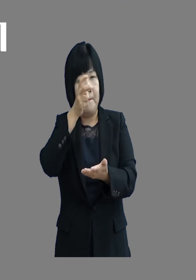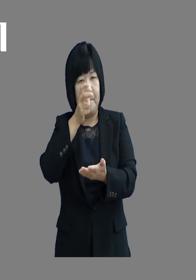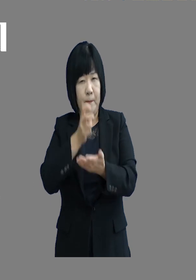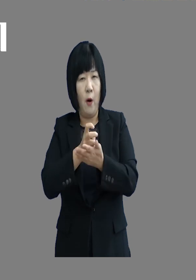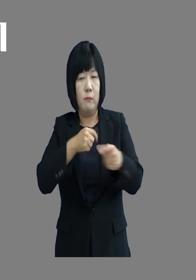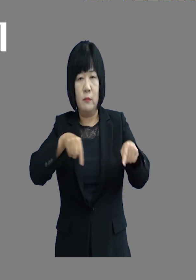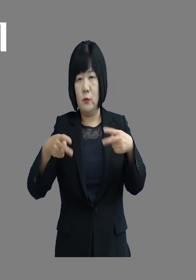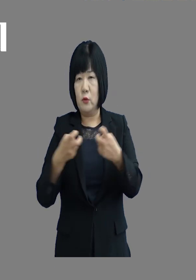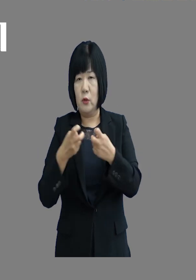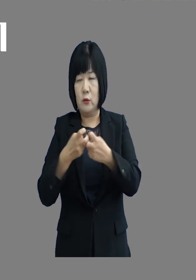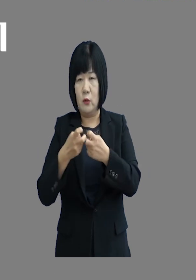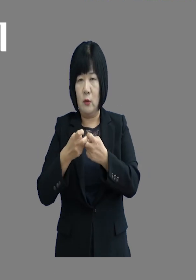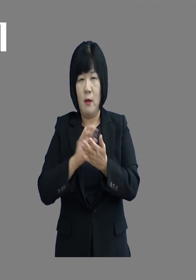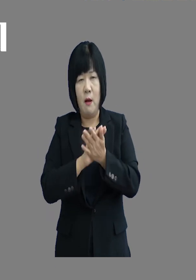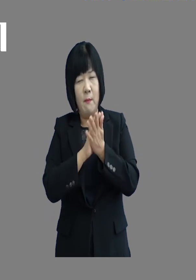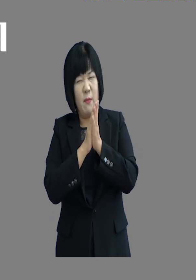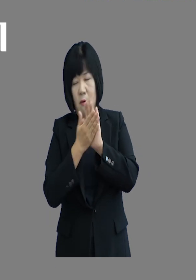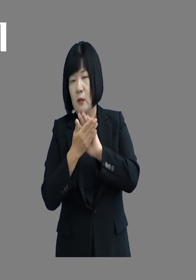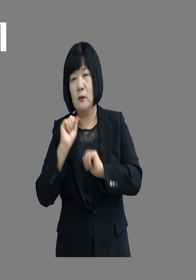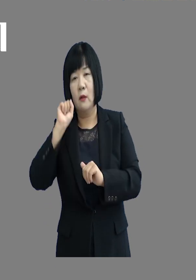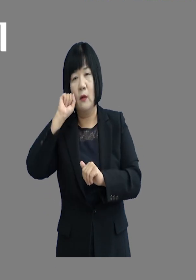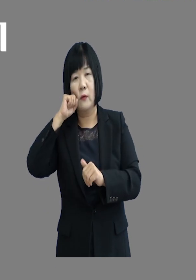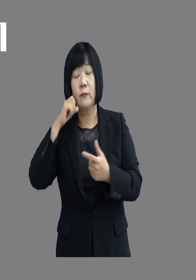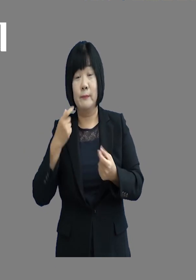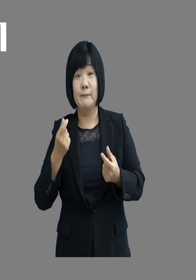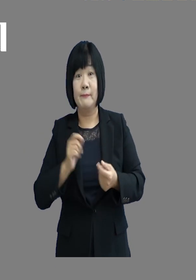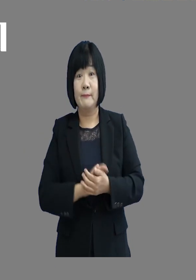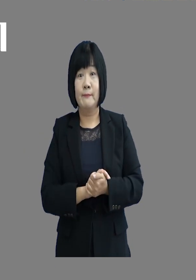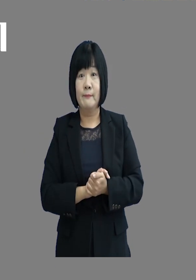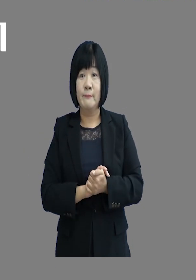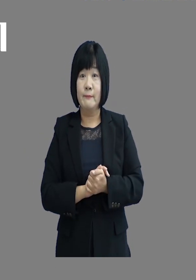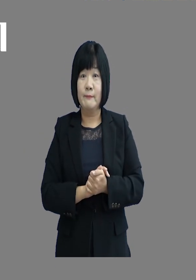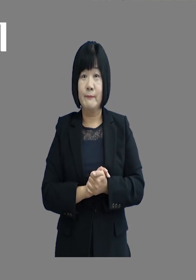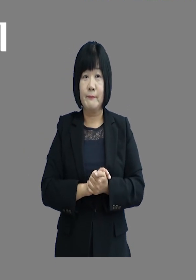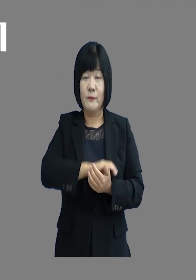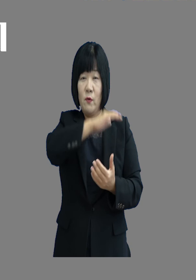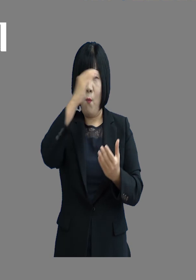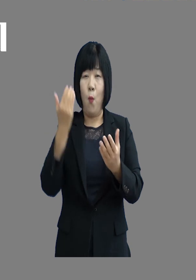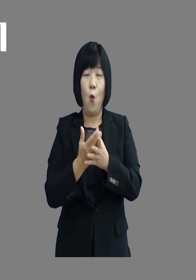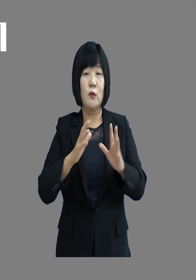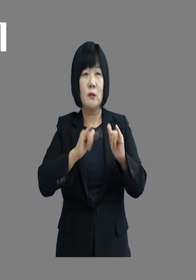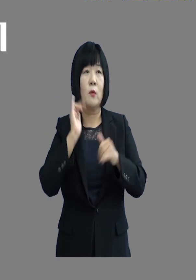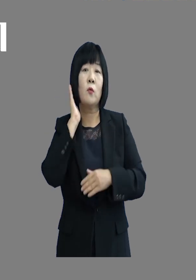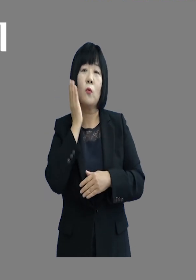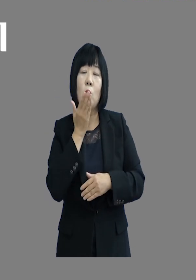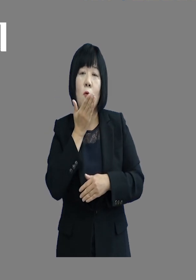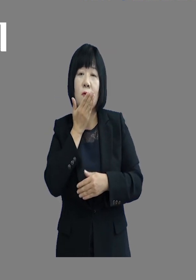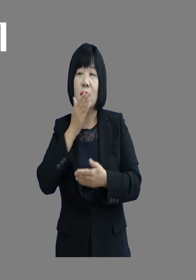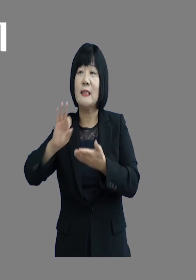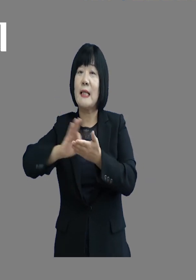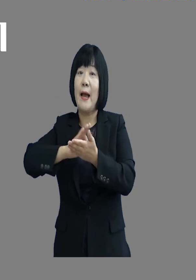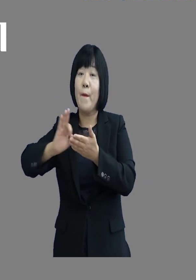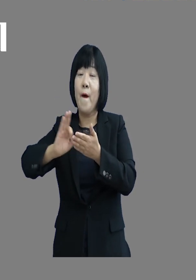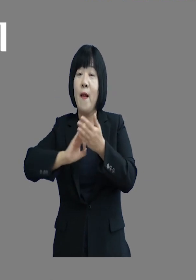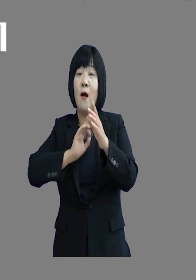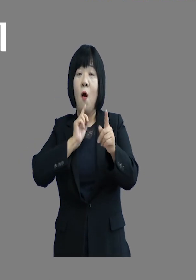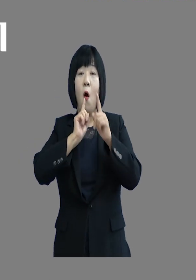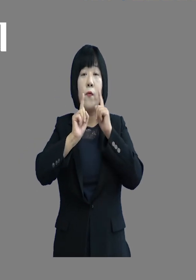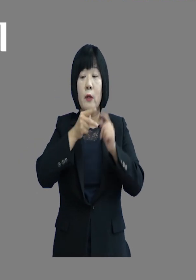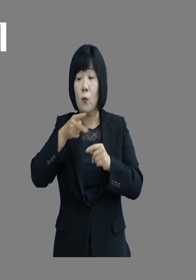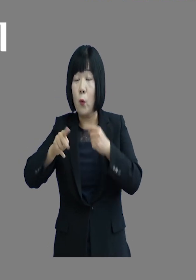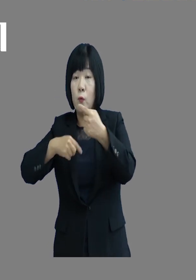정책으로 바뀌기 되게 어려운 부분 같아요. 전 국민이 농인이 사용하는 그 언어인